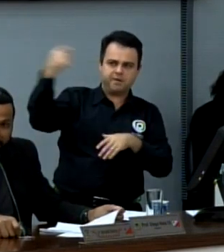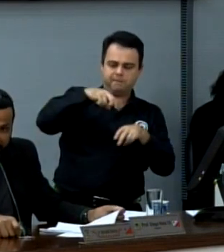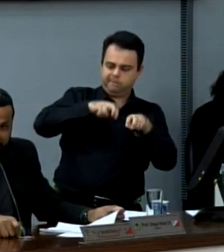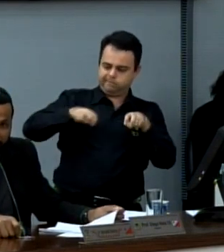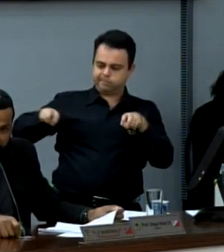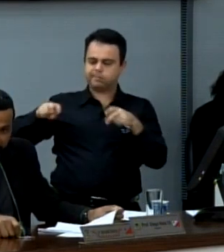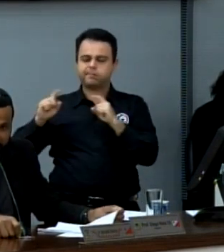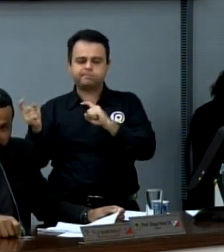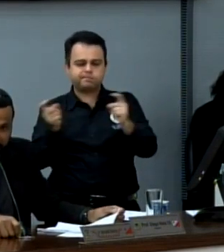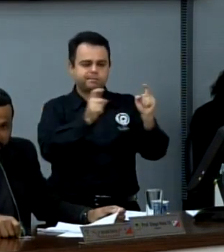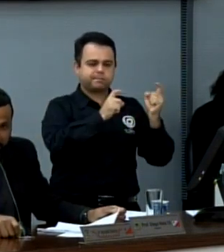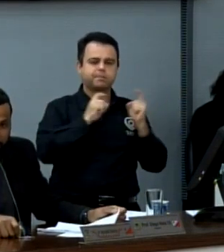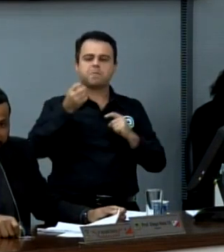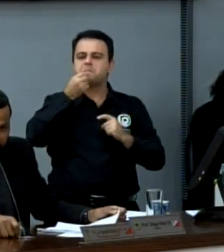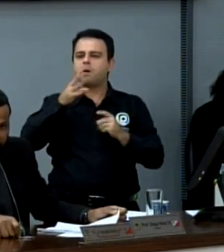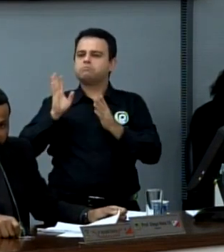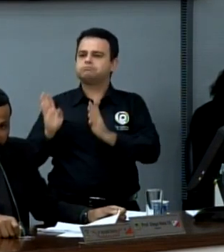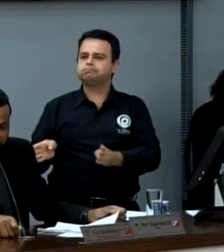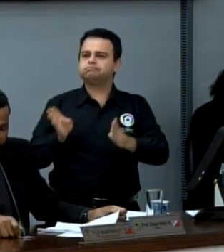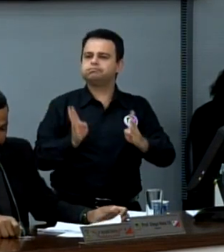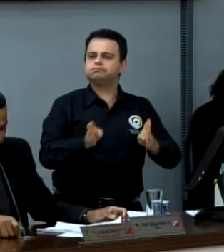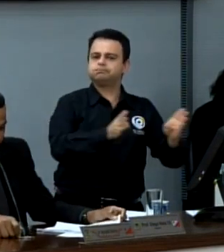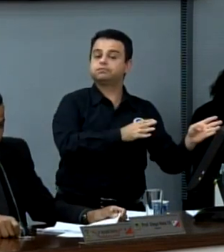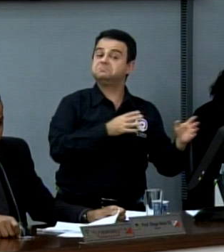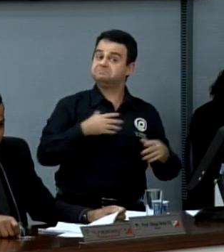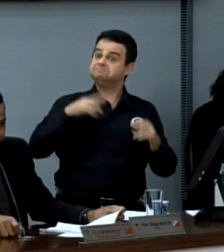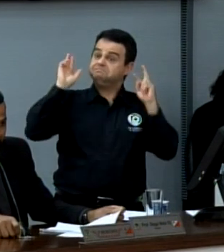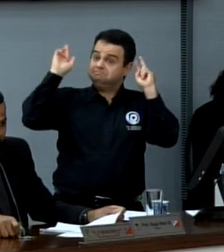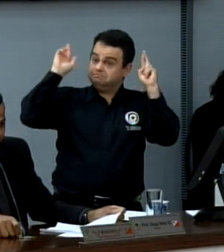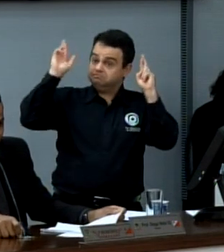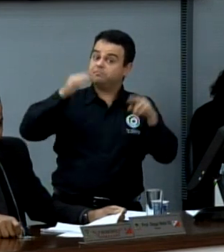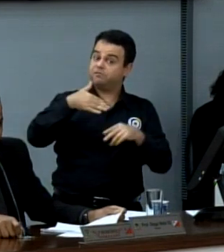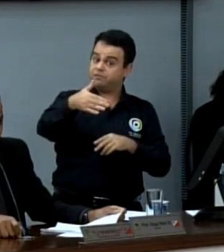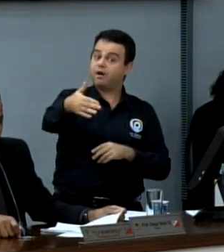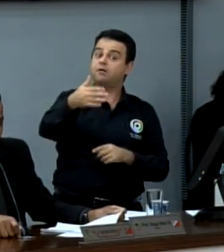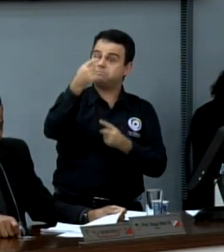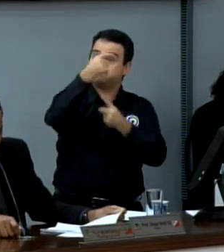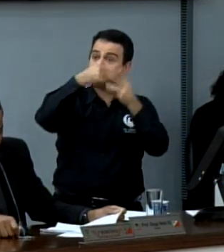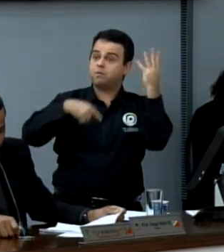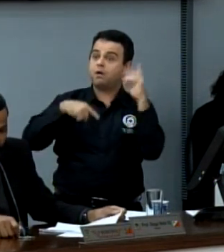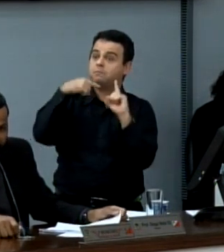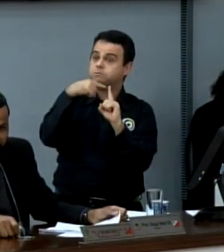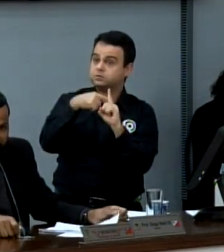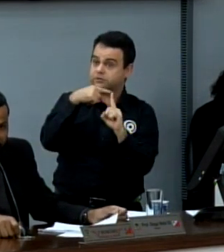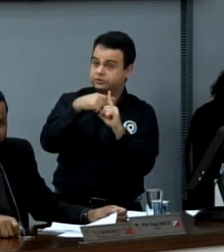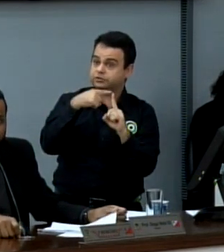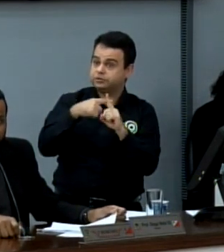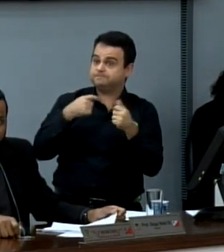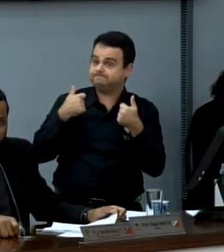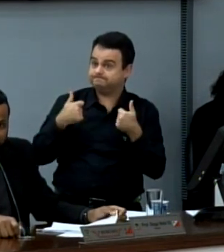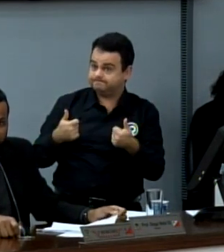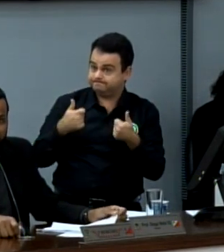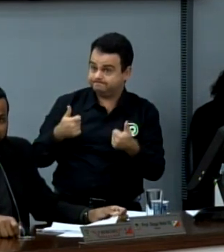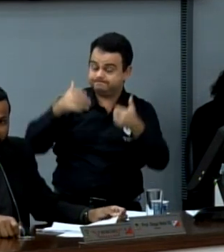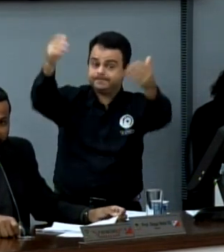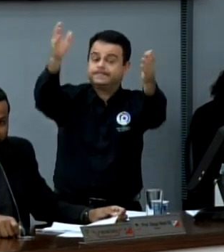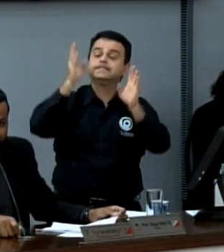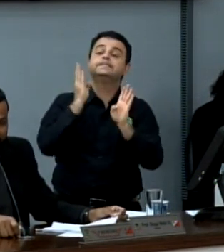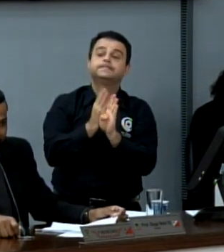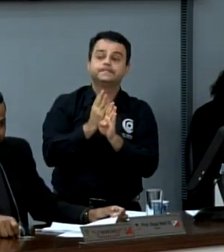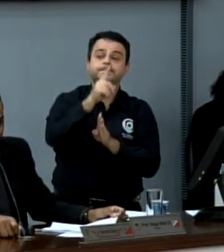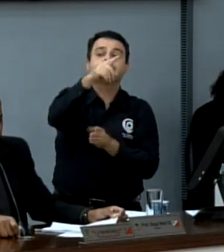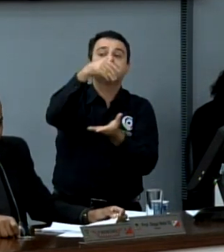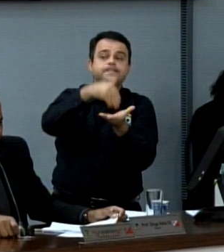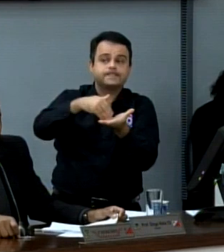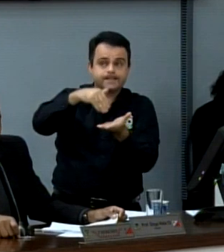tenhamos né através dessa audiência resultados positivos porque vou reforçar que a secretaria que eu tenho mais dificuldade de trabalho